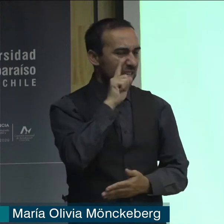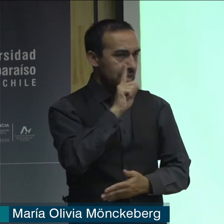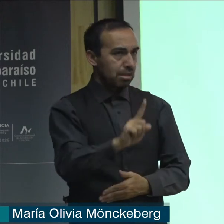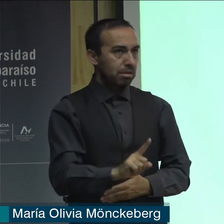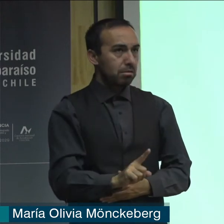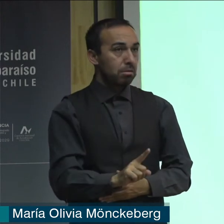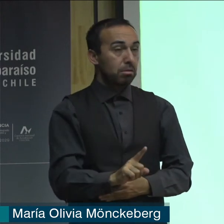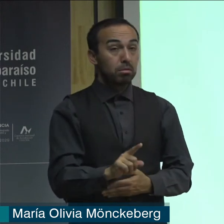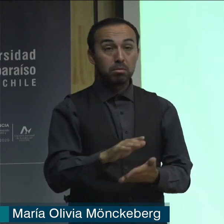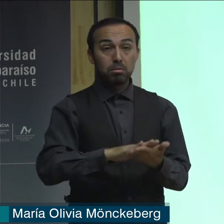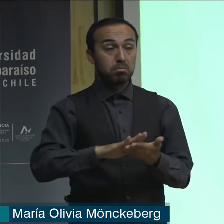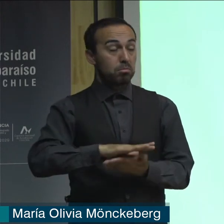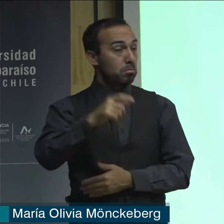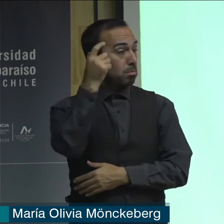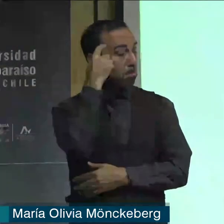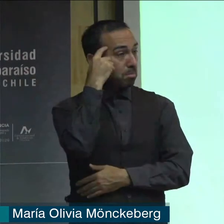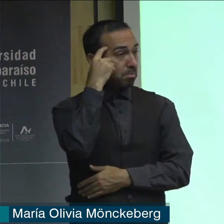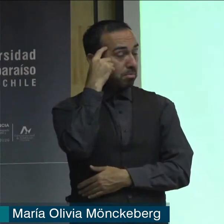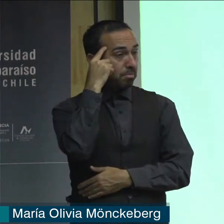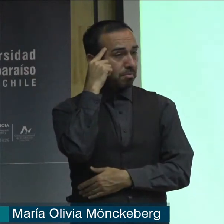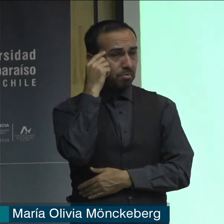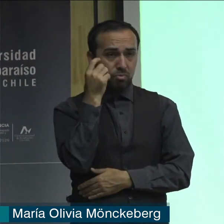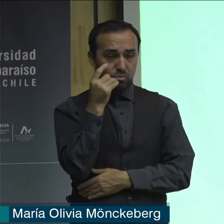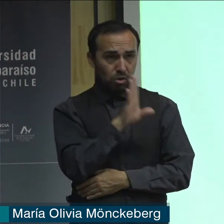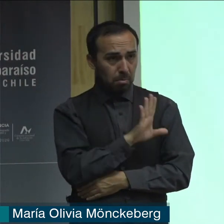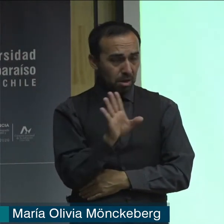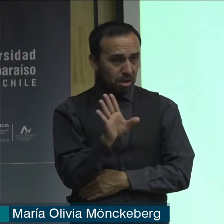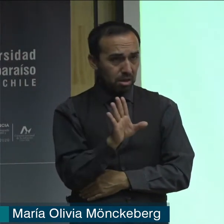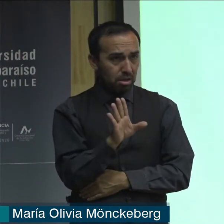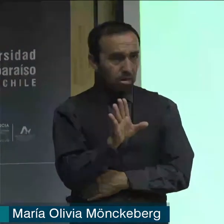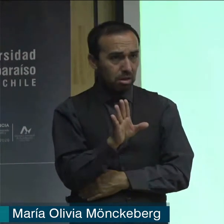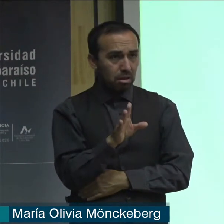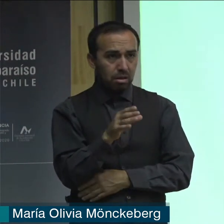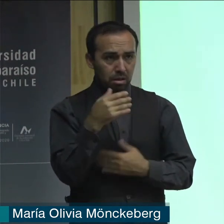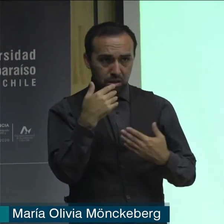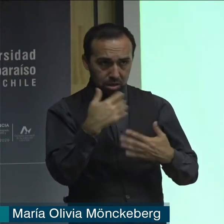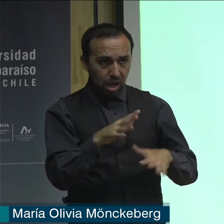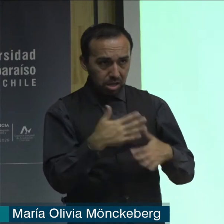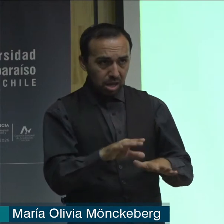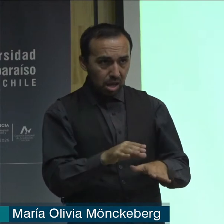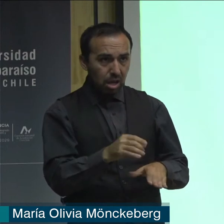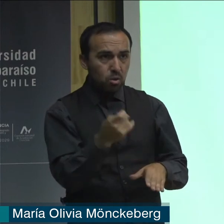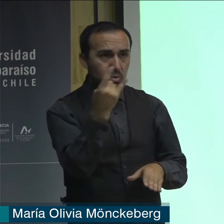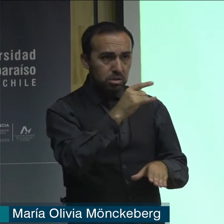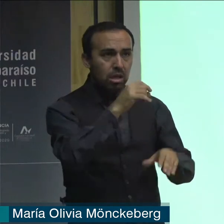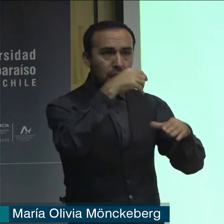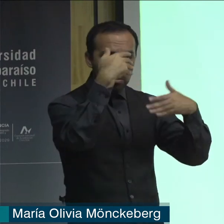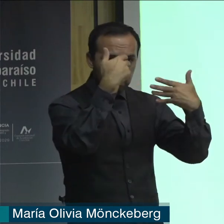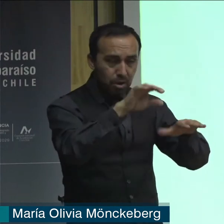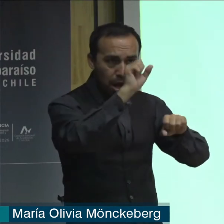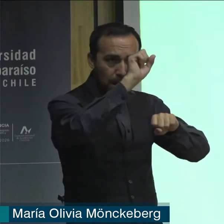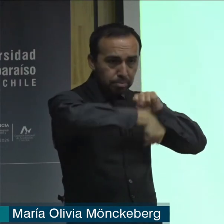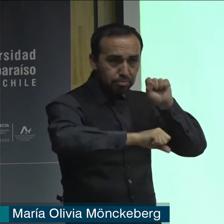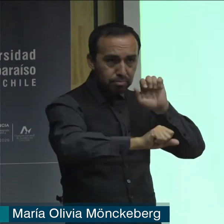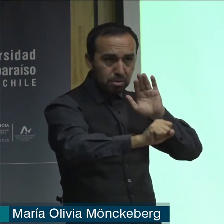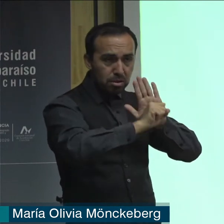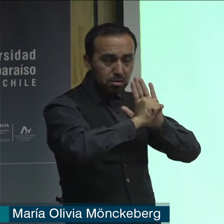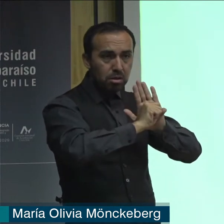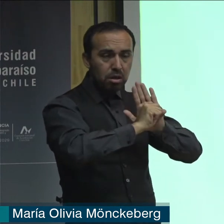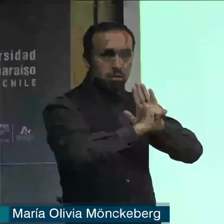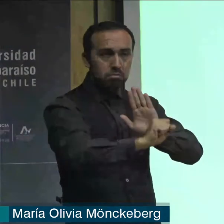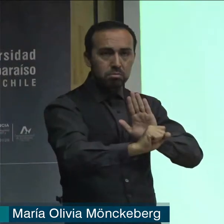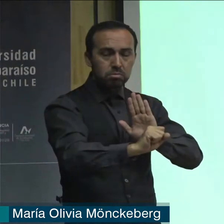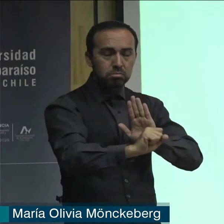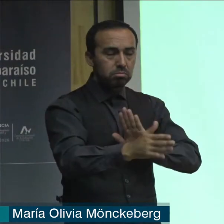bastarán los tales años de acreditación y en cambio una cuestión